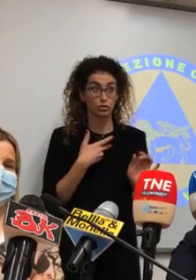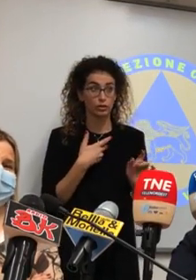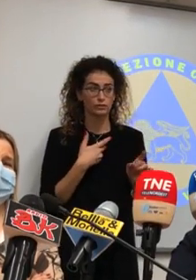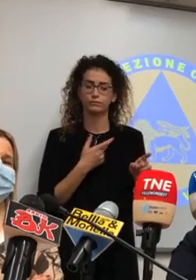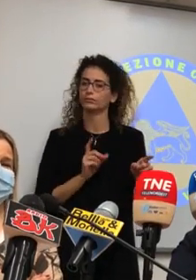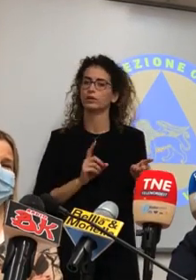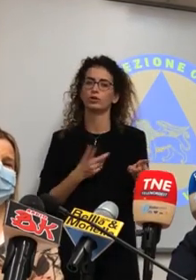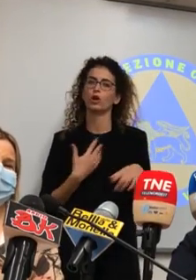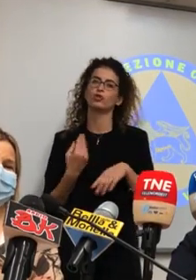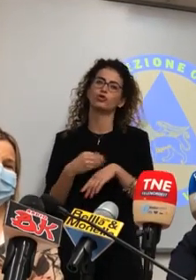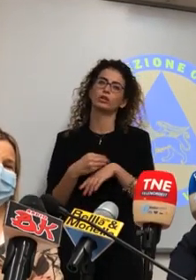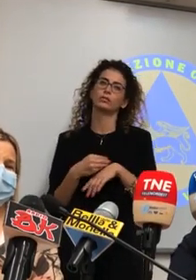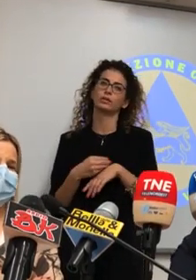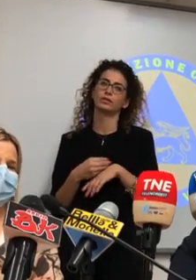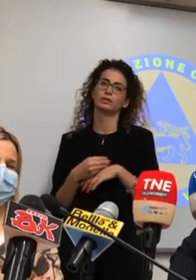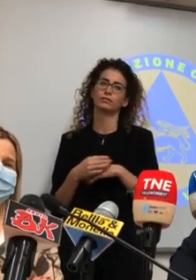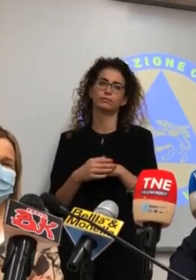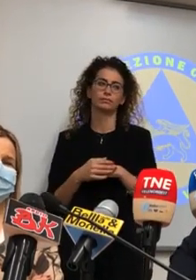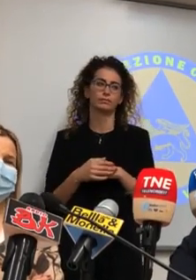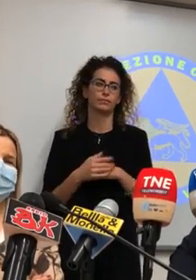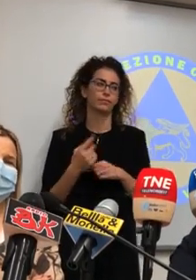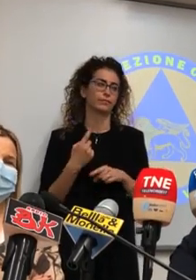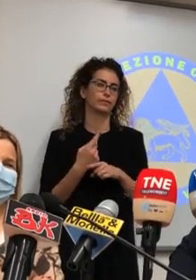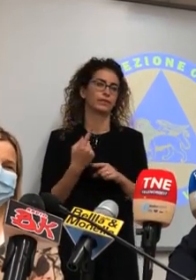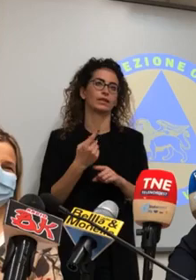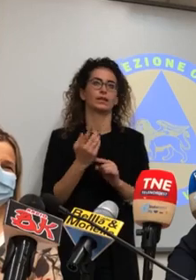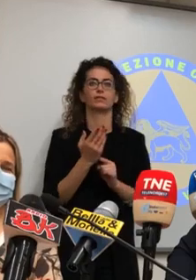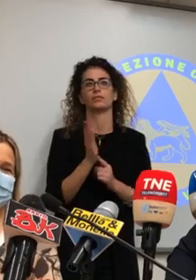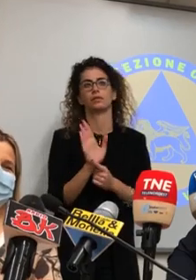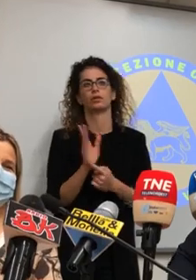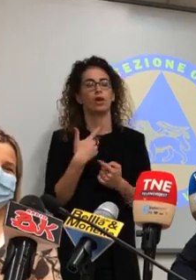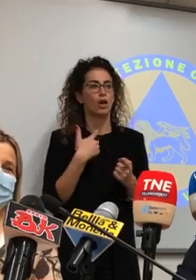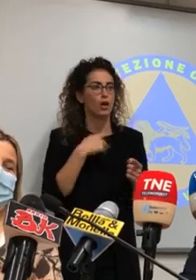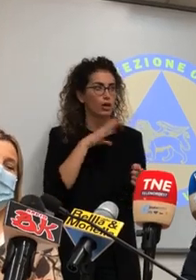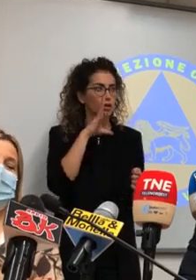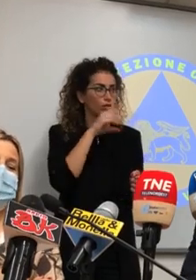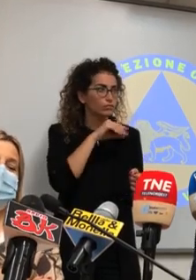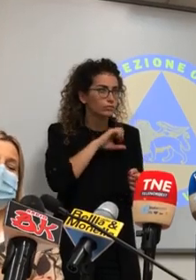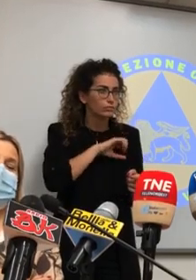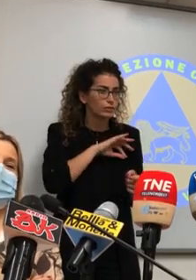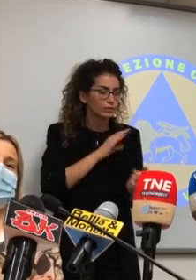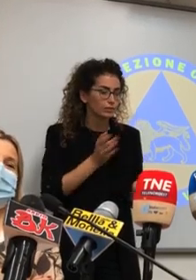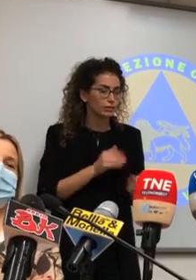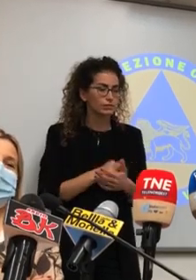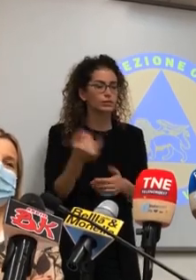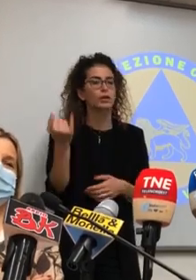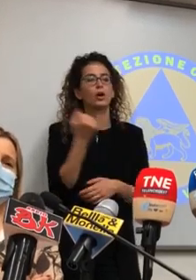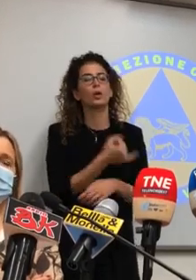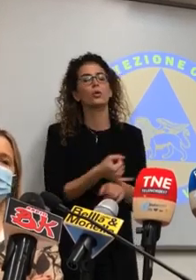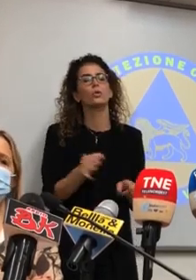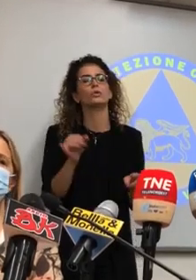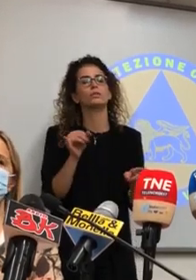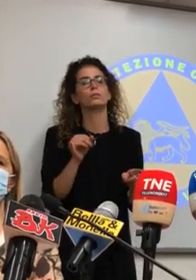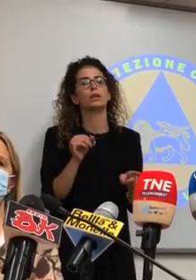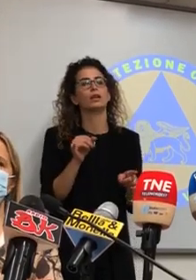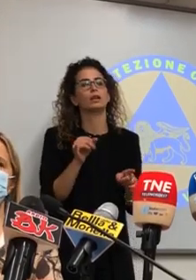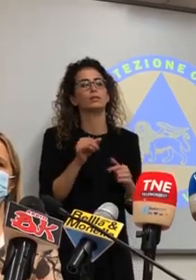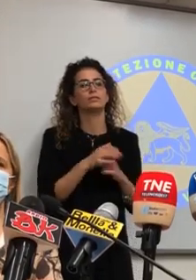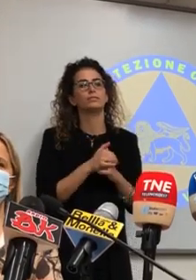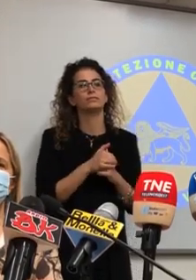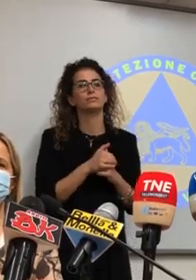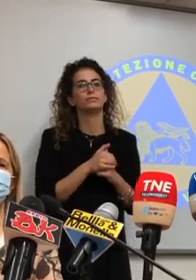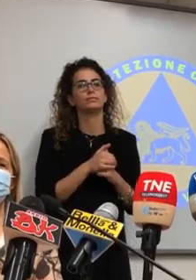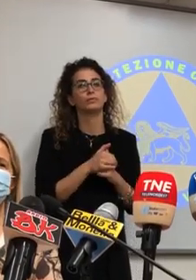Un aggiornamento. No, lo dobbiamo presentare, dai. No, chiedo perché mi interessa. E l'ultima cosa, mi segnalano una foto.